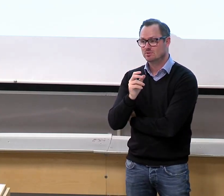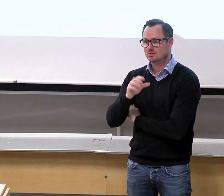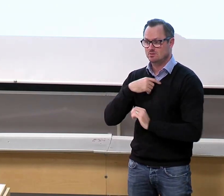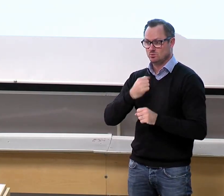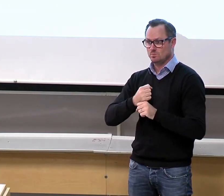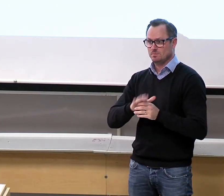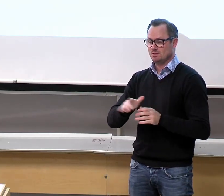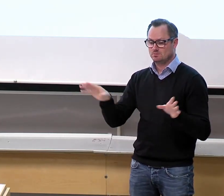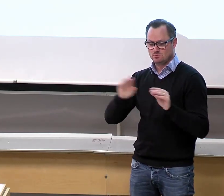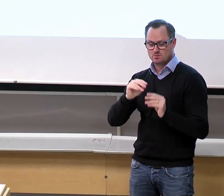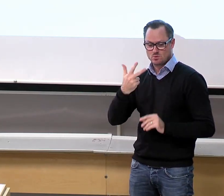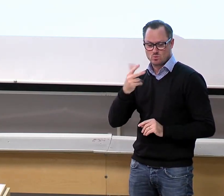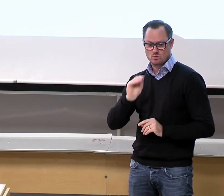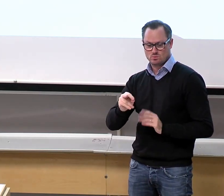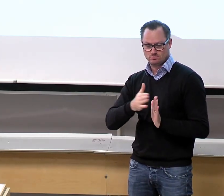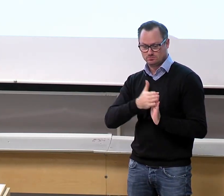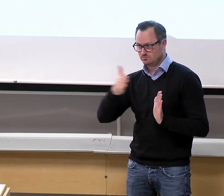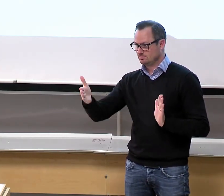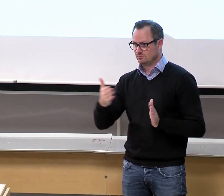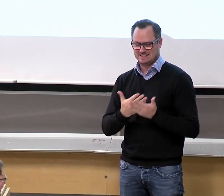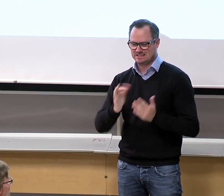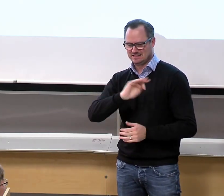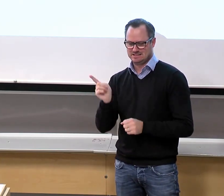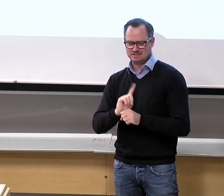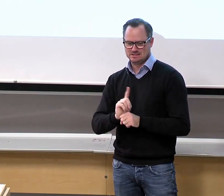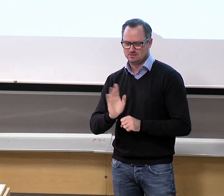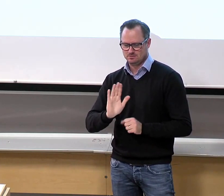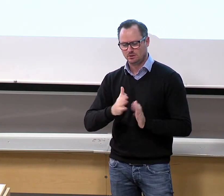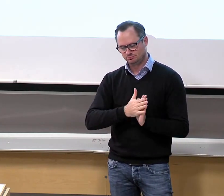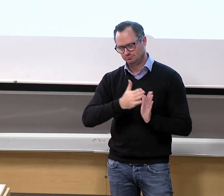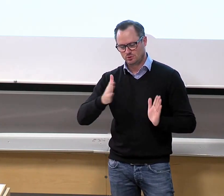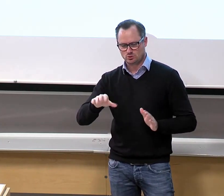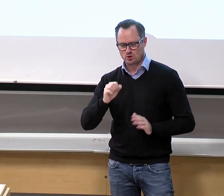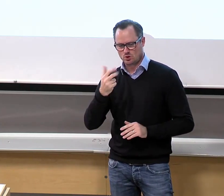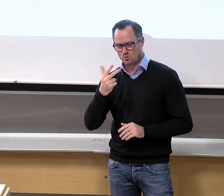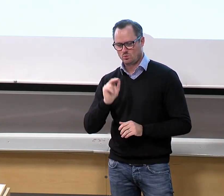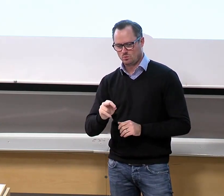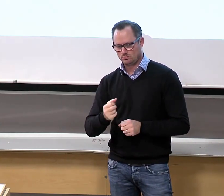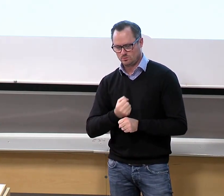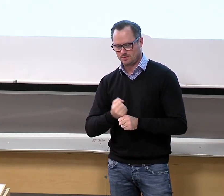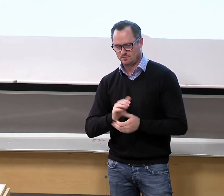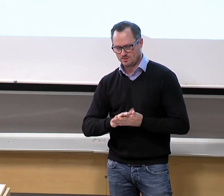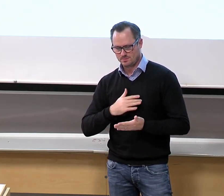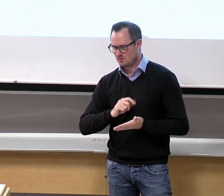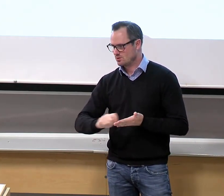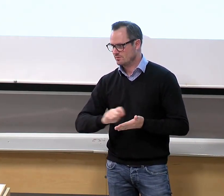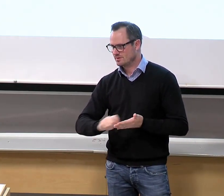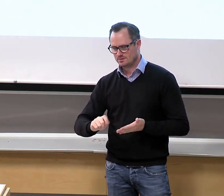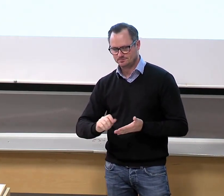Ja, jag jobbade med den under 8 års tid, men inte på heltid. Utan det har tagit totalt 8 år för